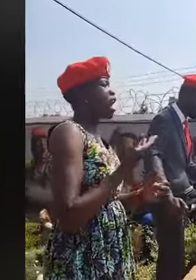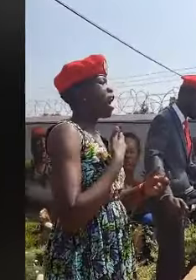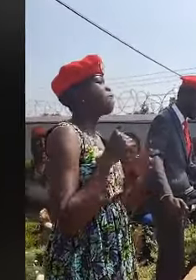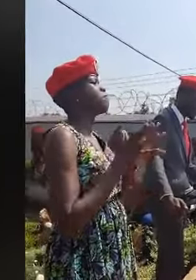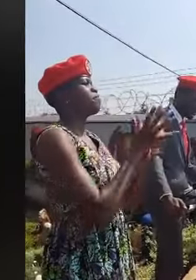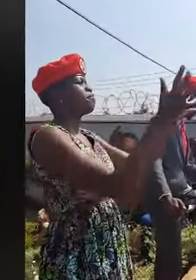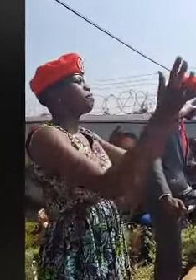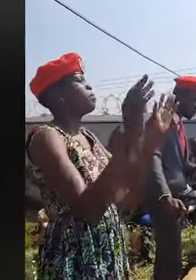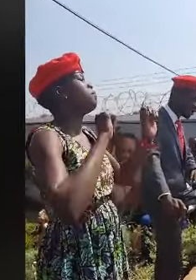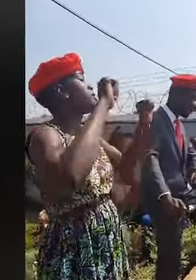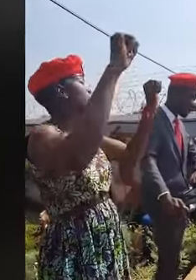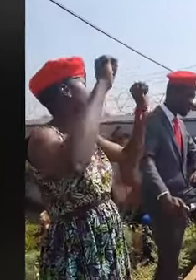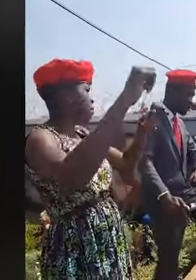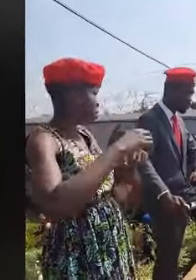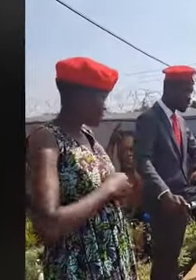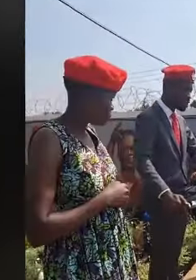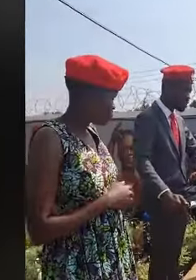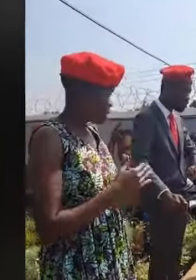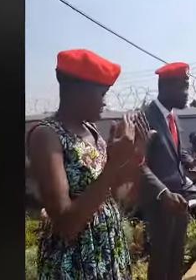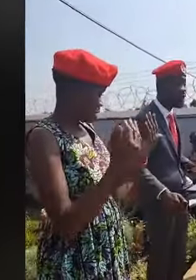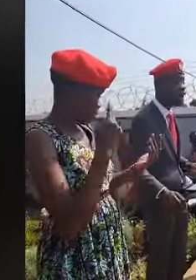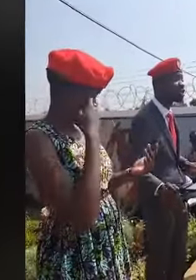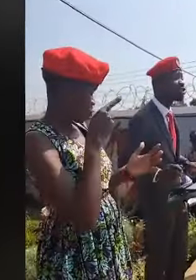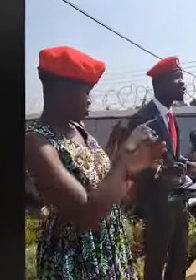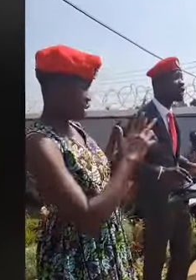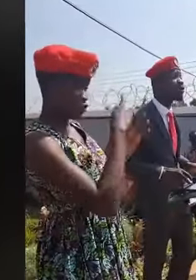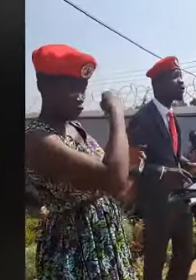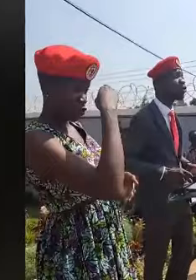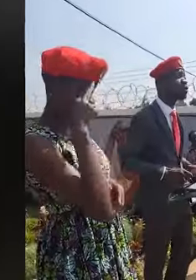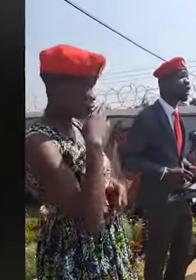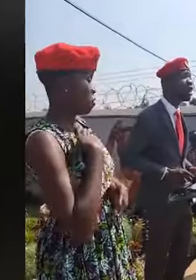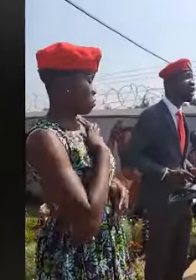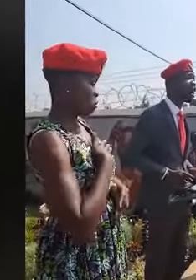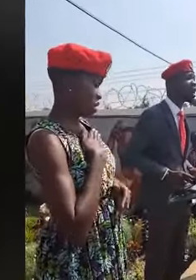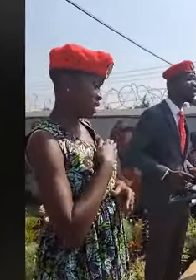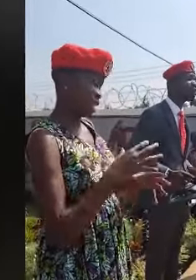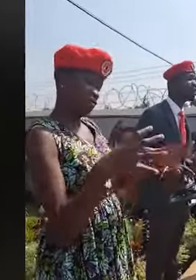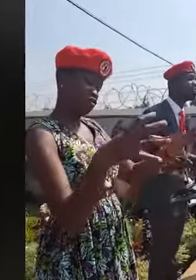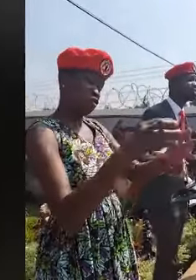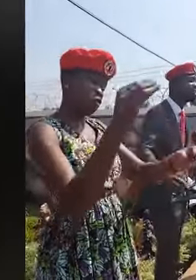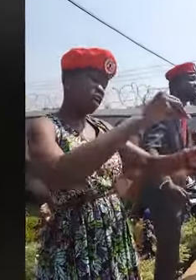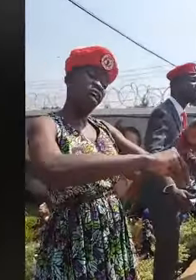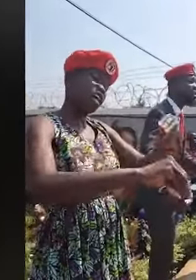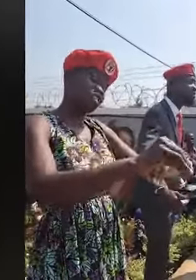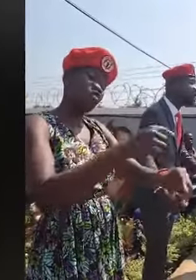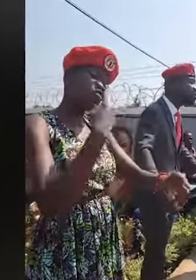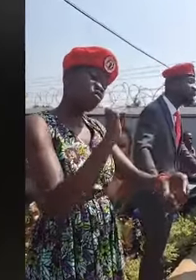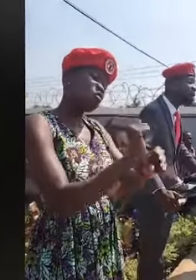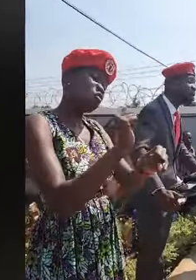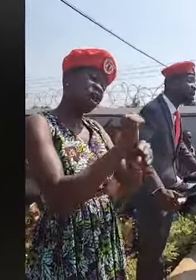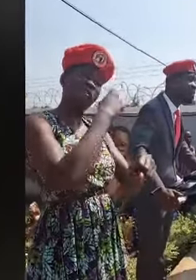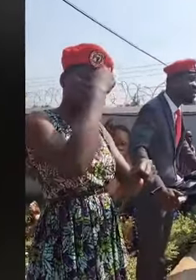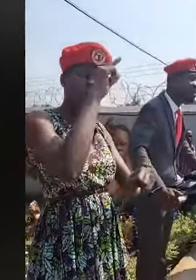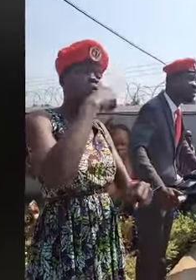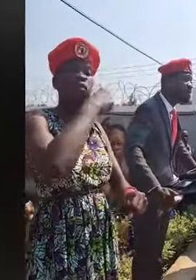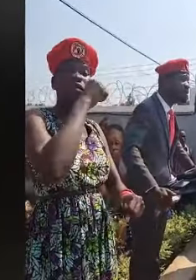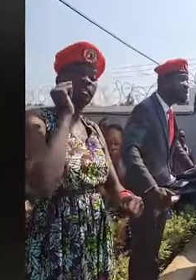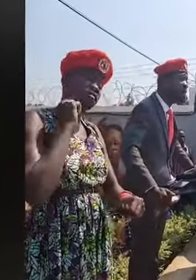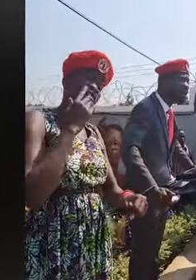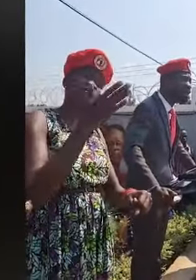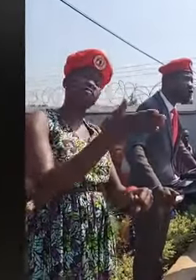abangi n'olw'ensonga eyo akakiiko k'ebyokulonda akakolera Museveni mwami by'abakama ne